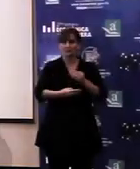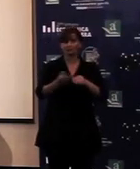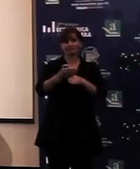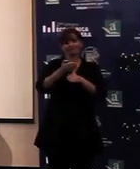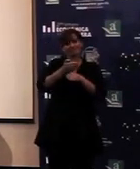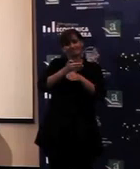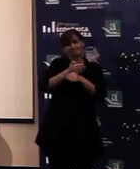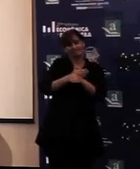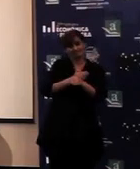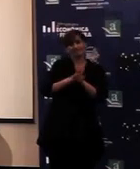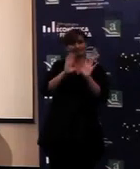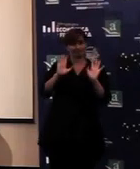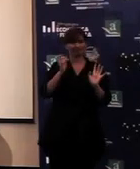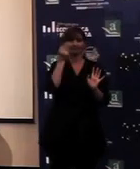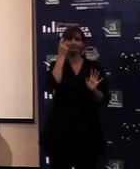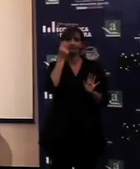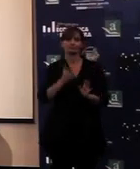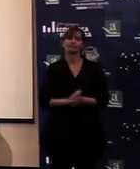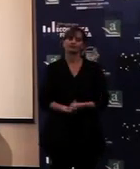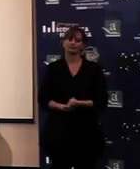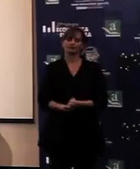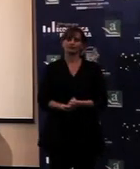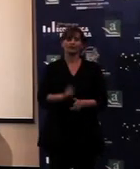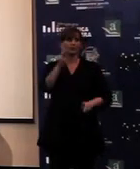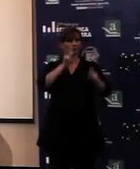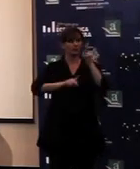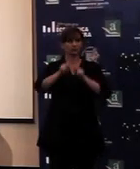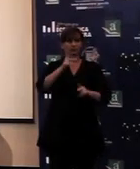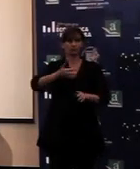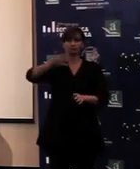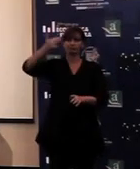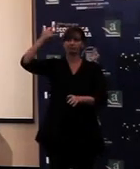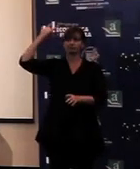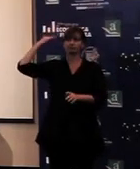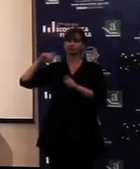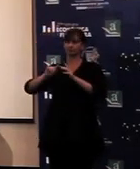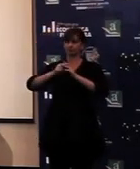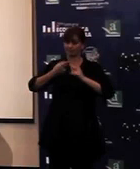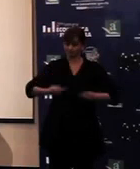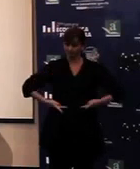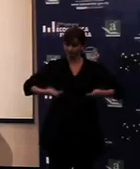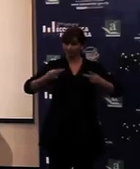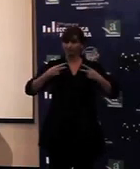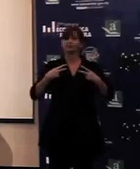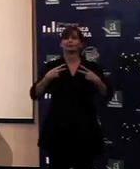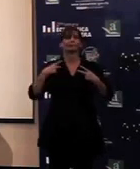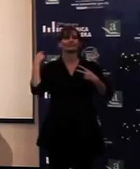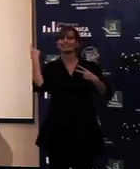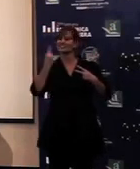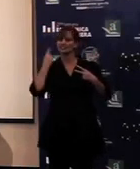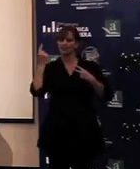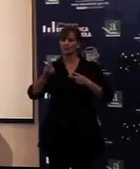hombre, desde que está vivo, es un ente de educación,